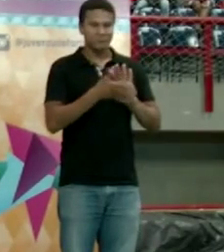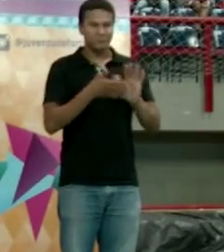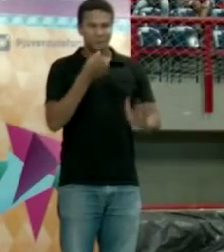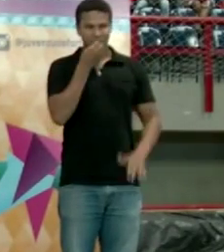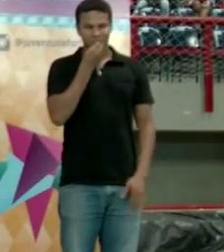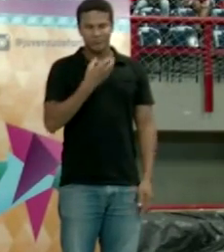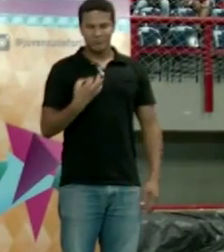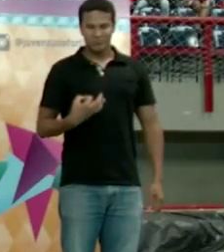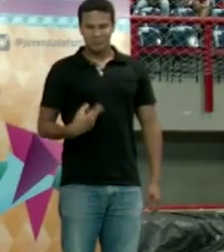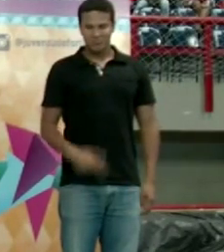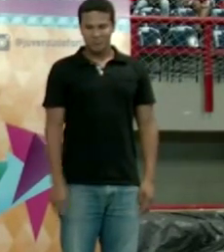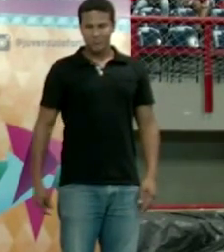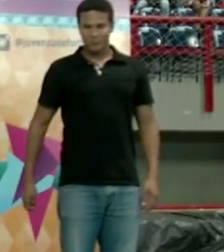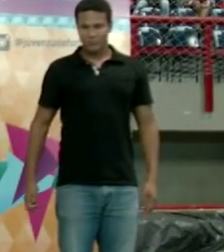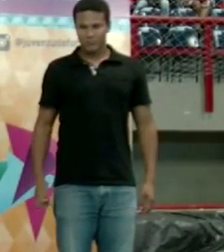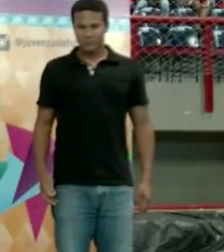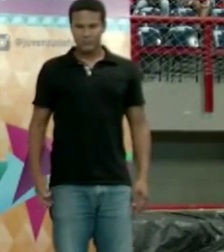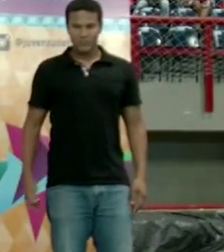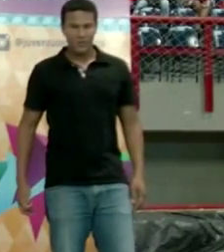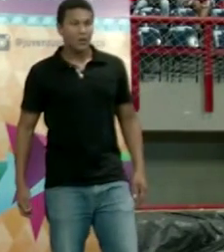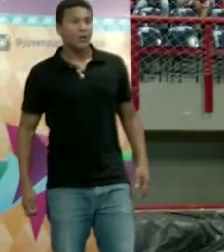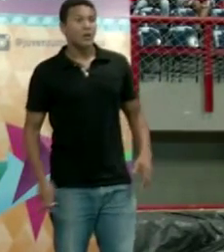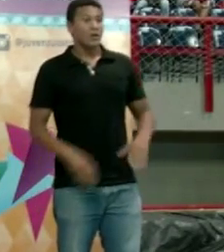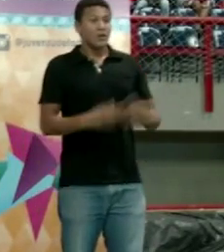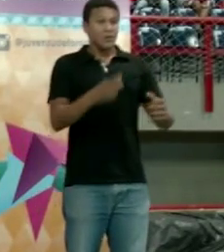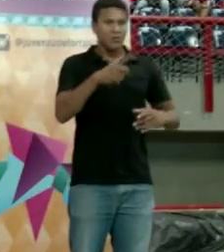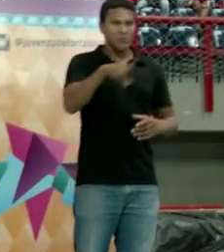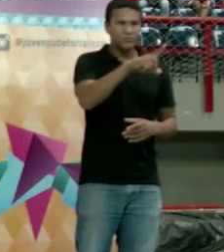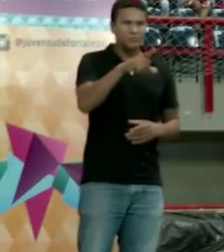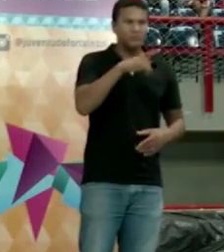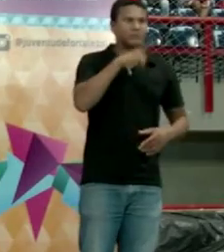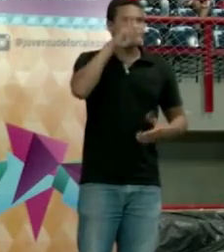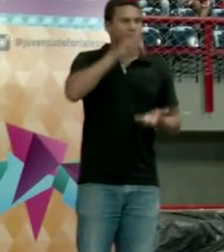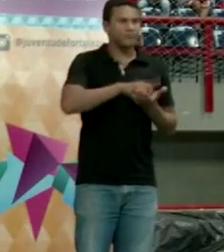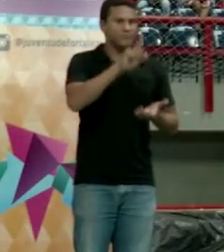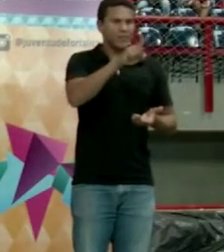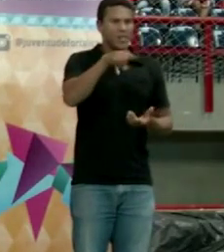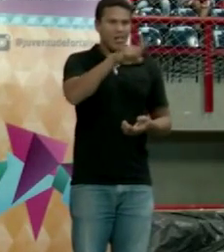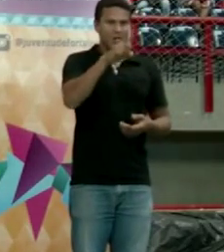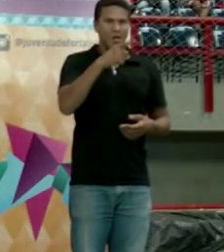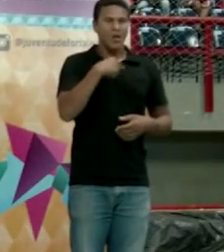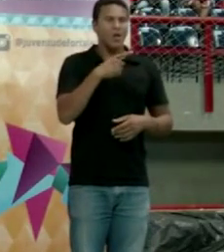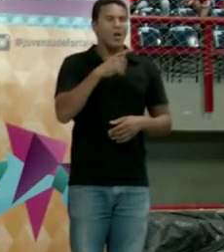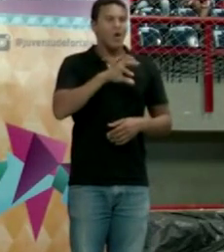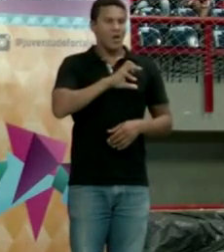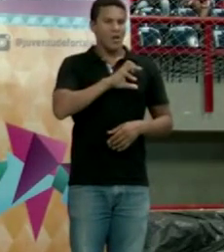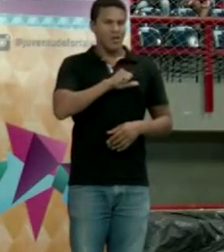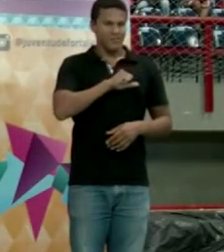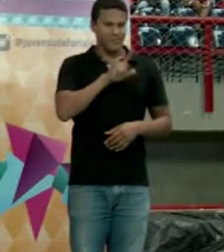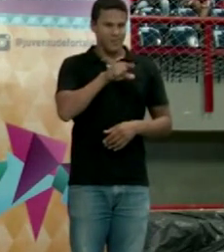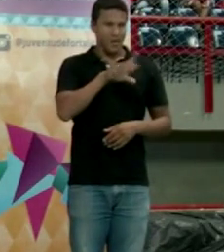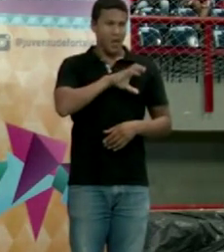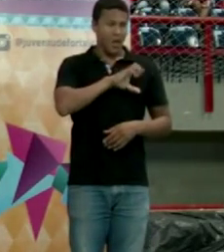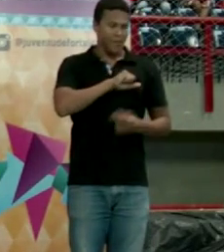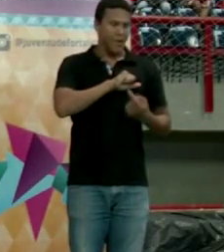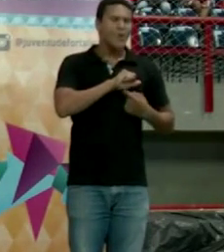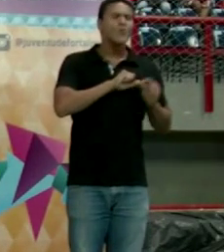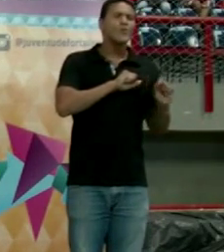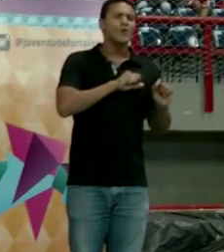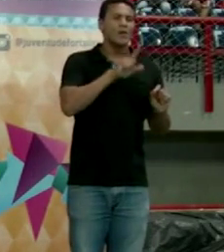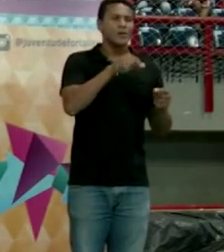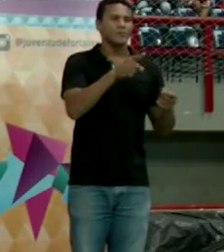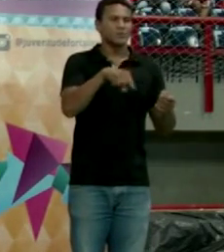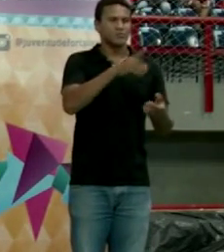E você se considere entre esses que amam. E o seu amor, no caso, é a sua